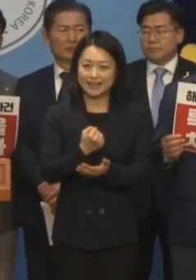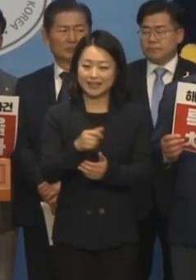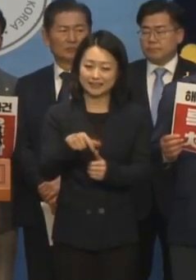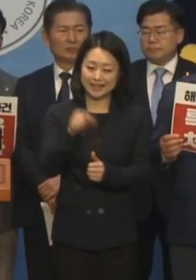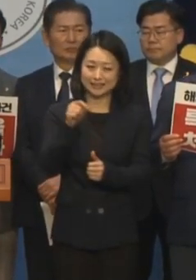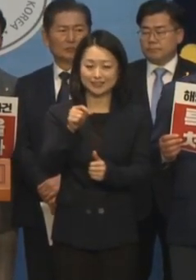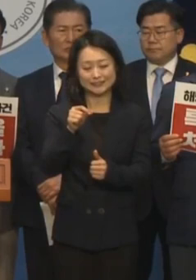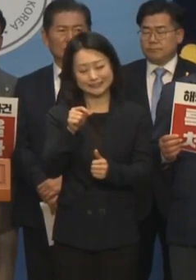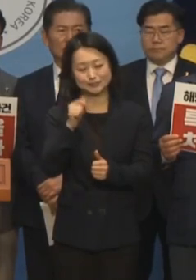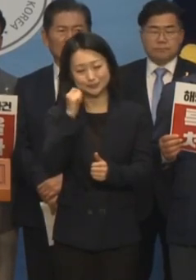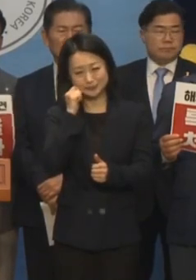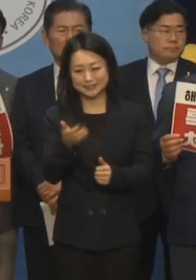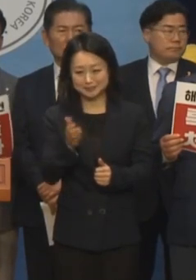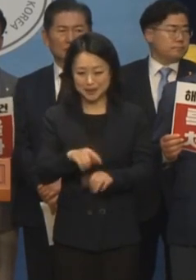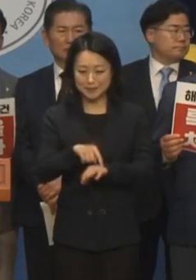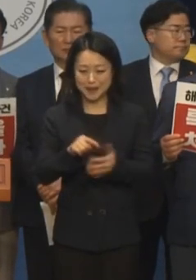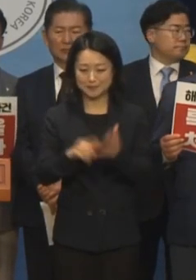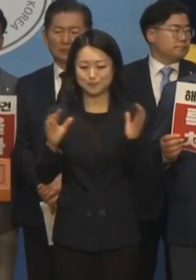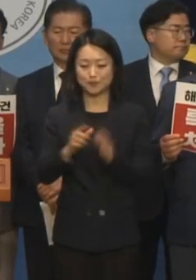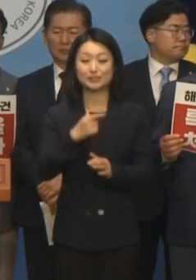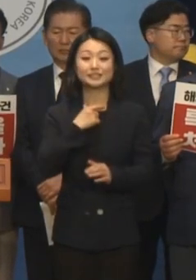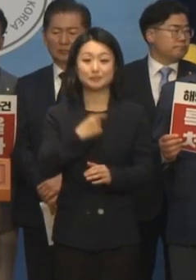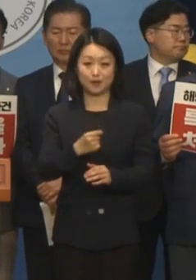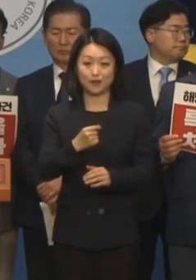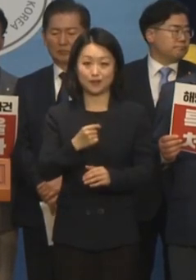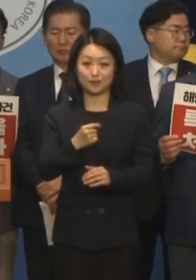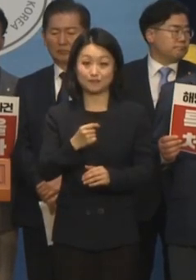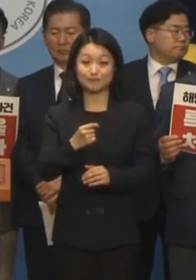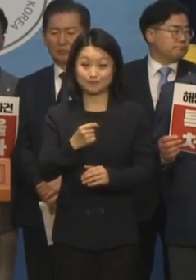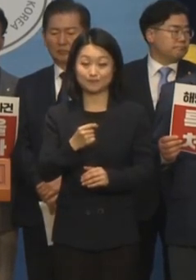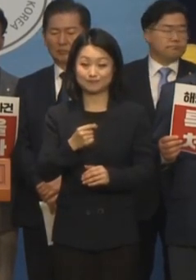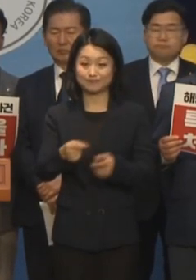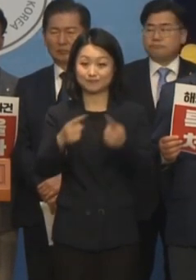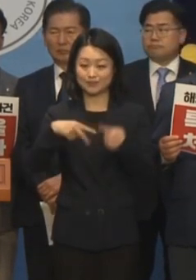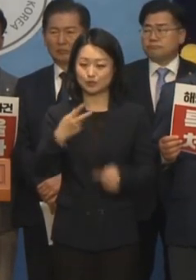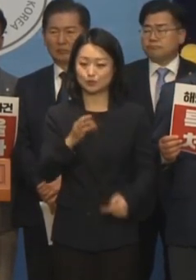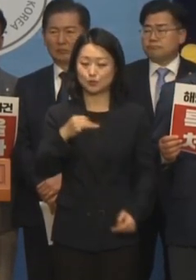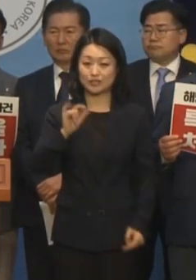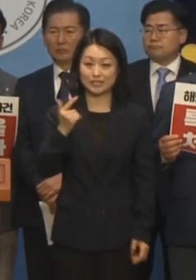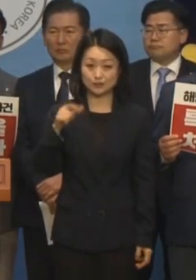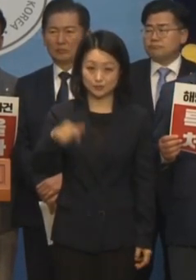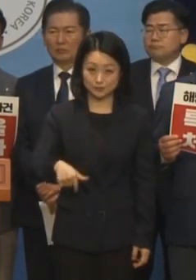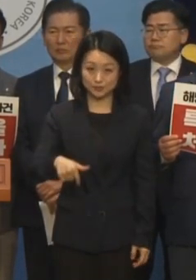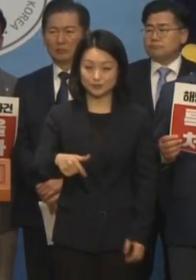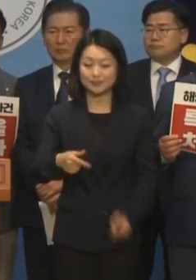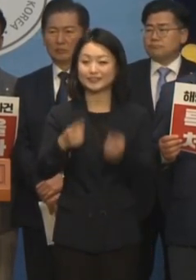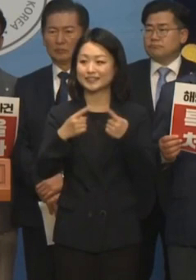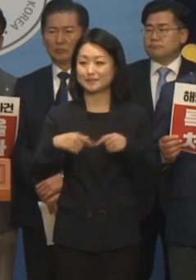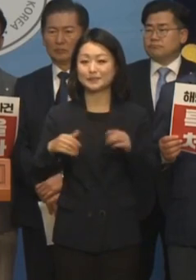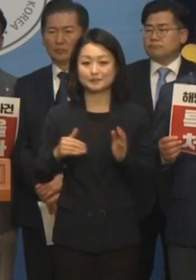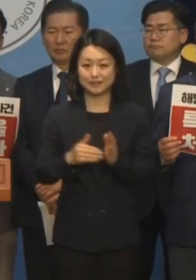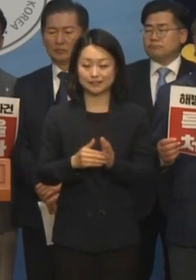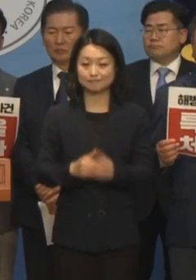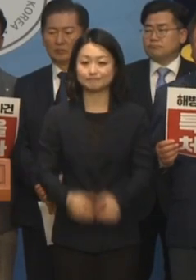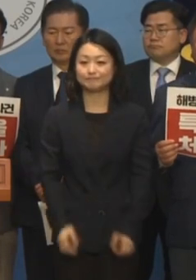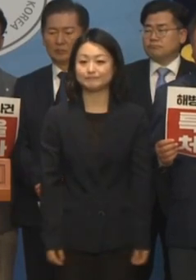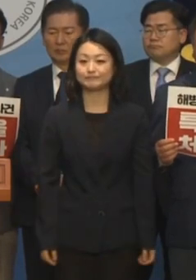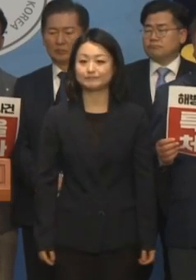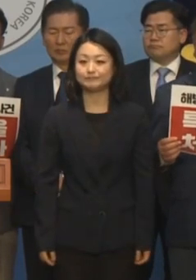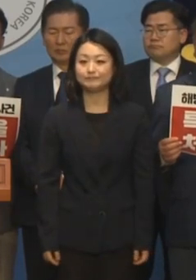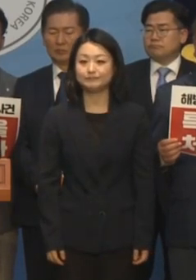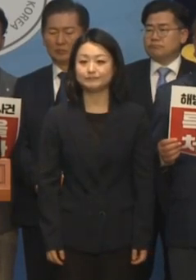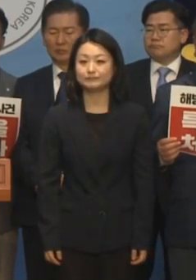당선되지 못하셨지만 마음을 같이 하고 싶다고 의사를 밝히신 송기호 위원장님도 함께 하셨다는 점 말씀을 드리도록